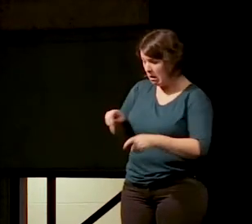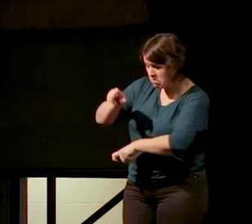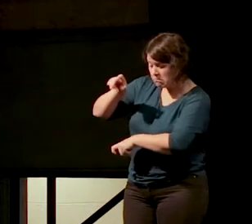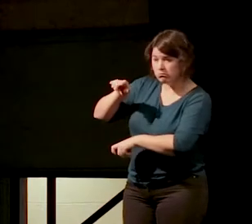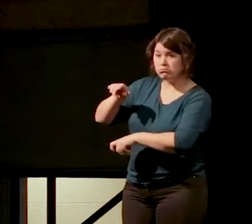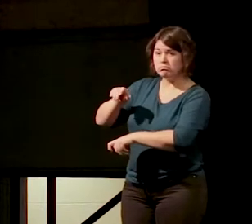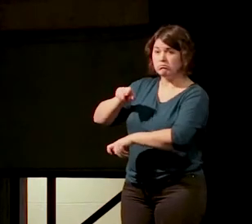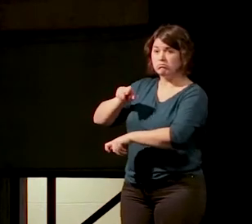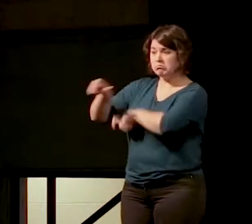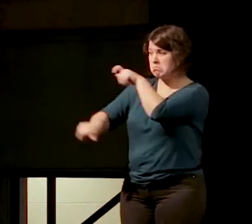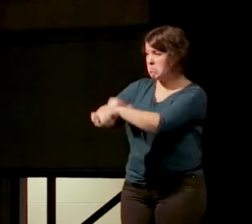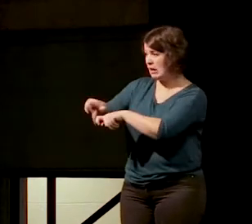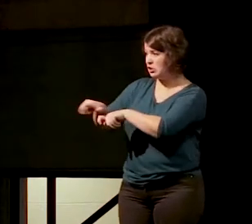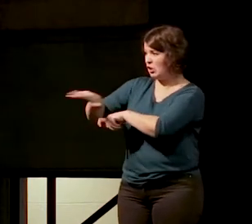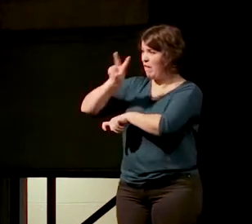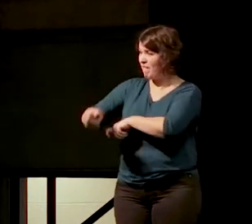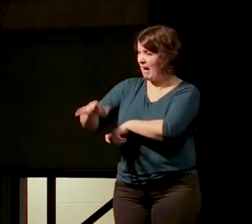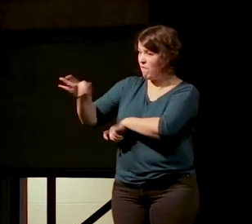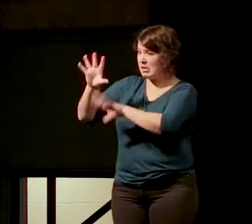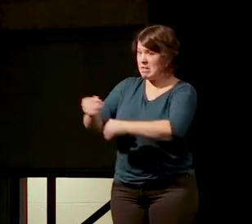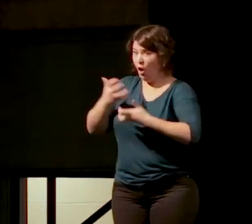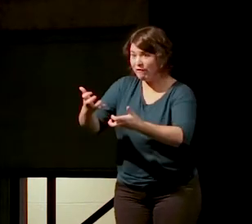entend-on vraiment ce à quoi aspirent les Français ?